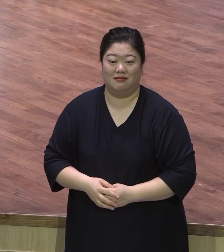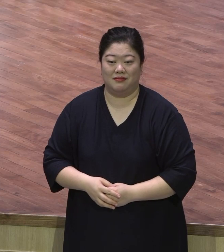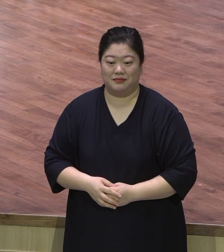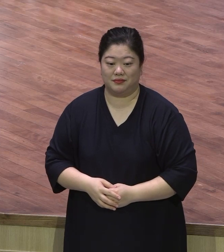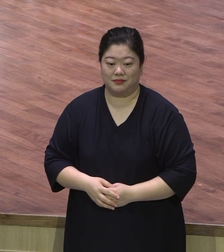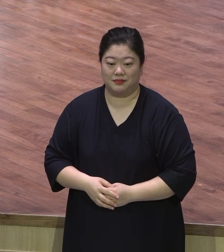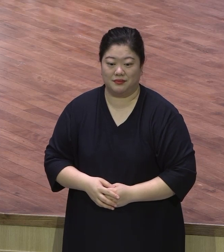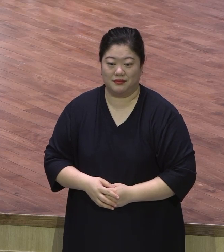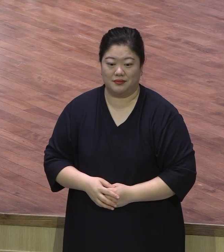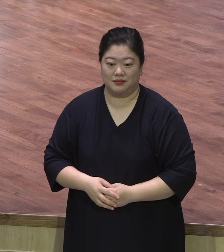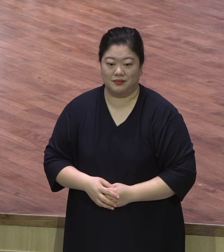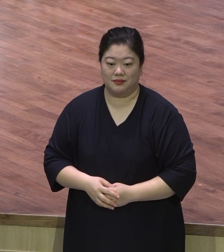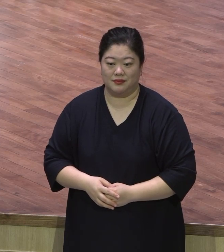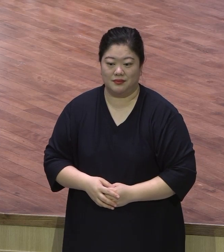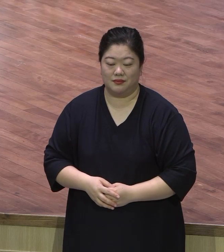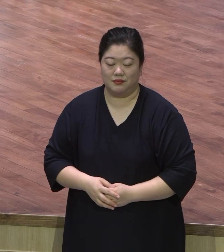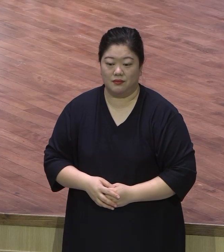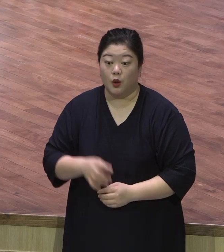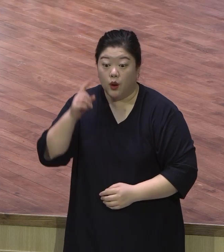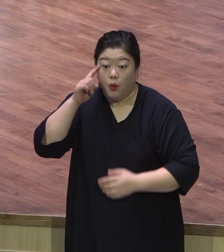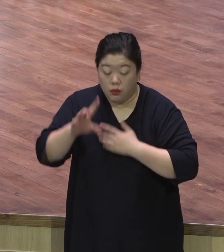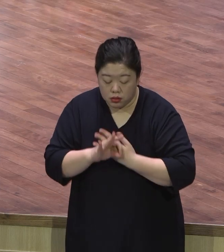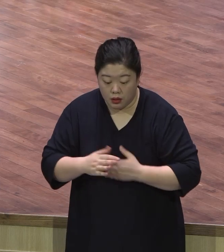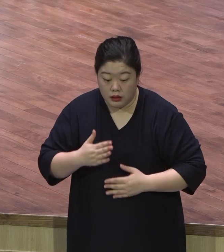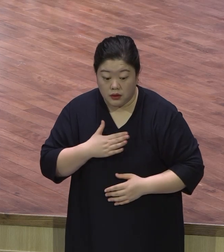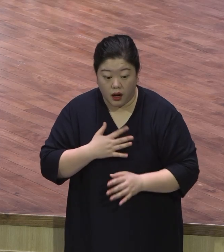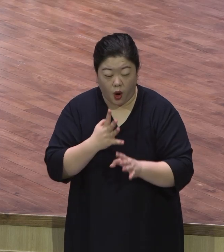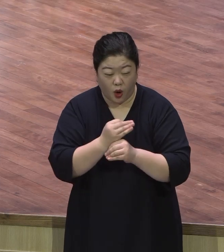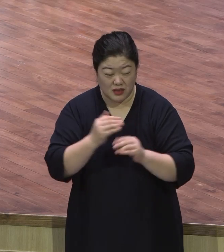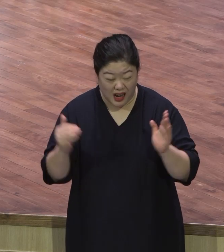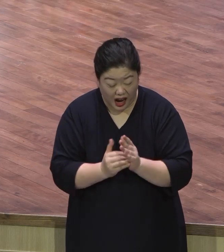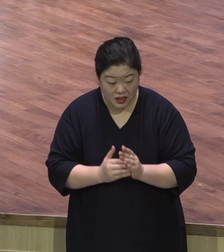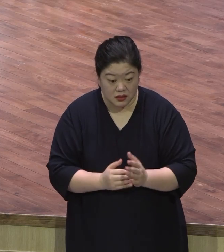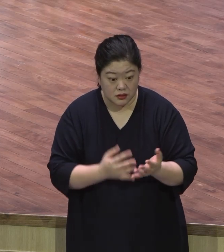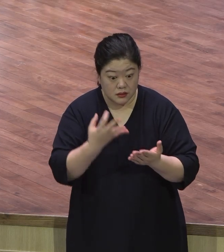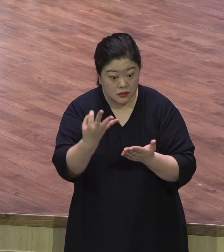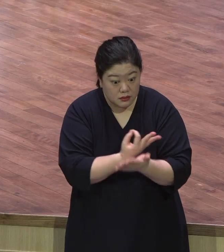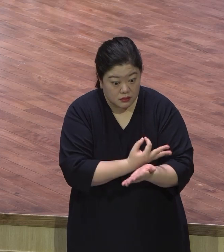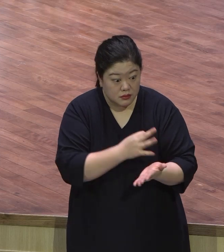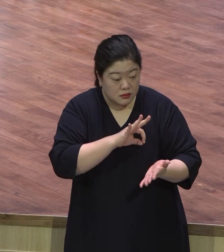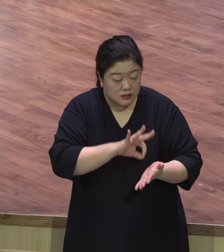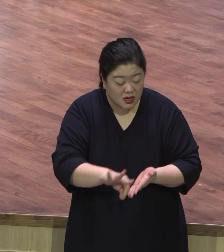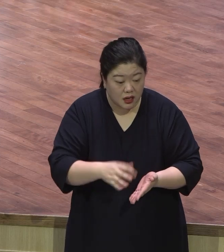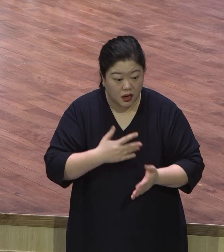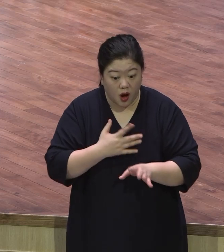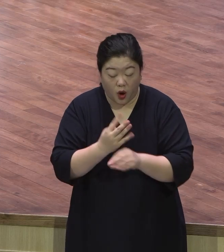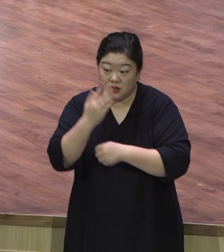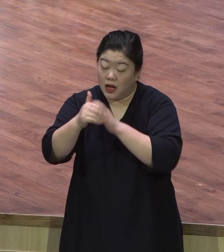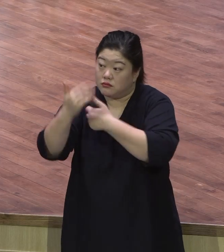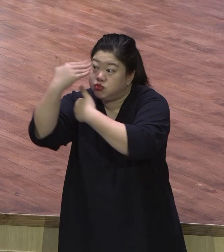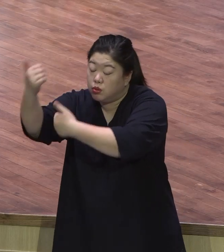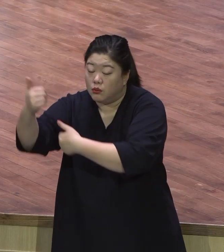언제까지 물질을 소유하고 있을지 언제 어떻게 될지 아무도 모르는 인간이에요.